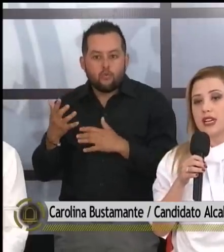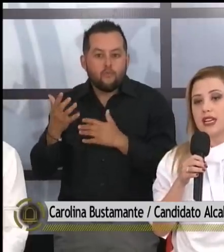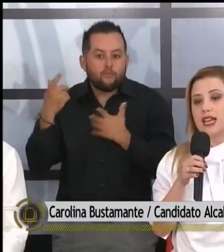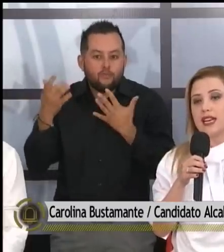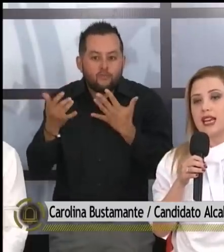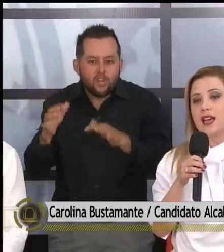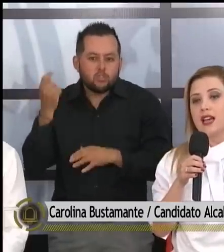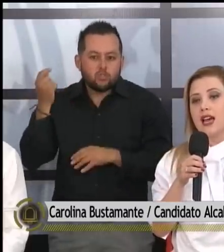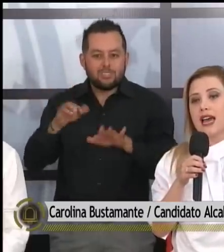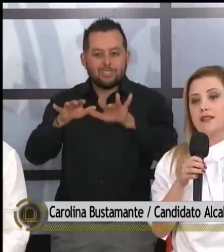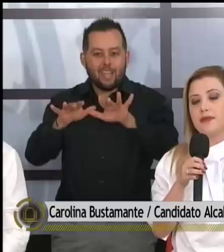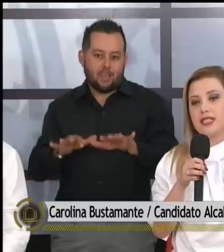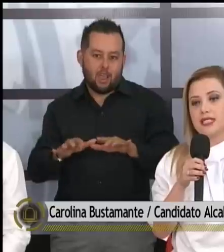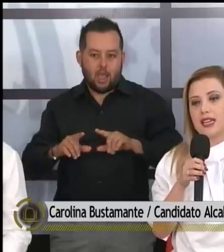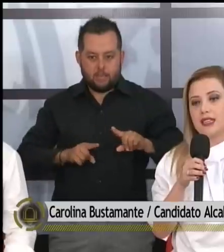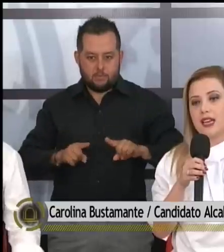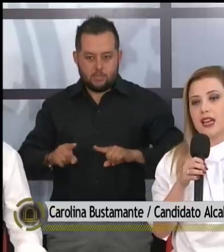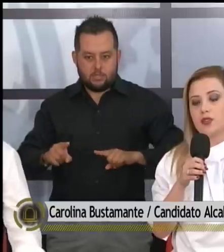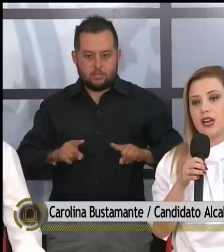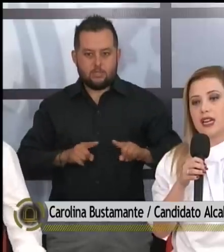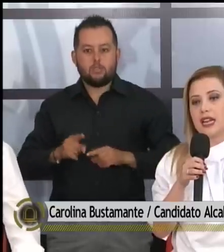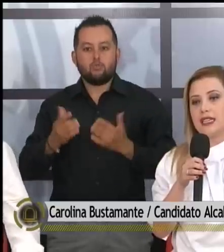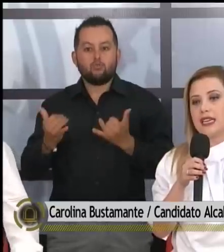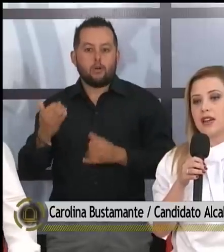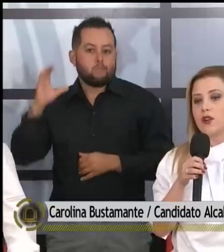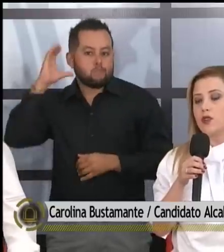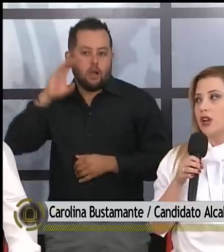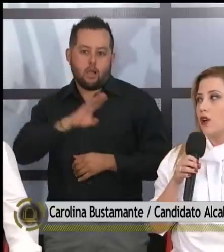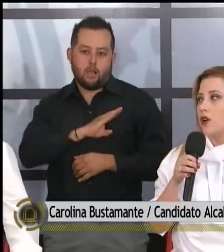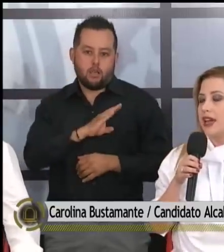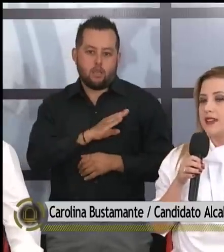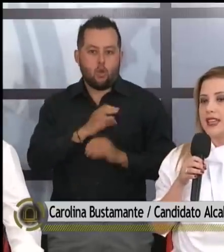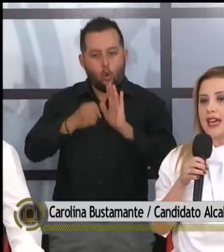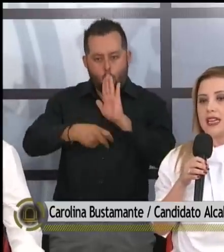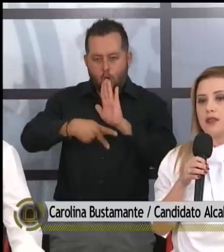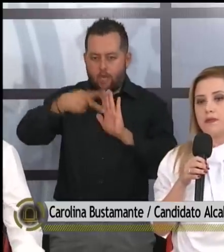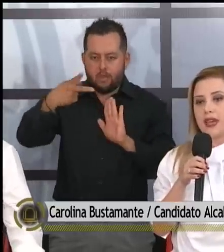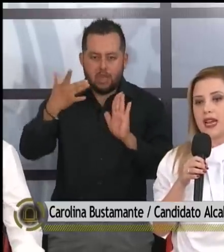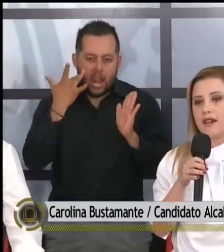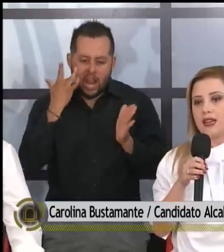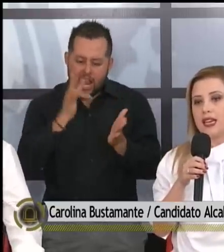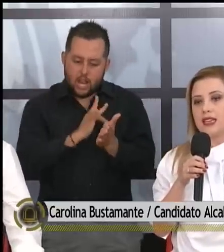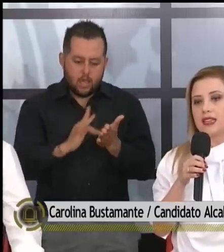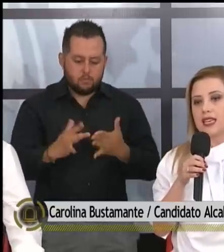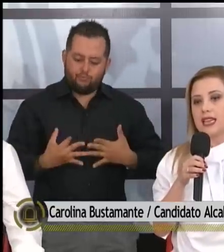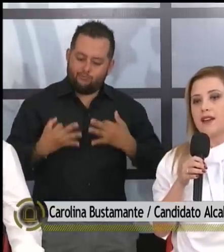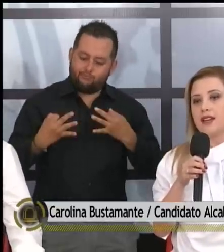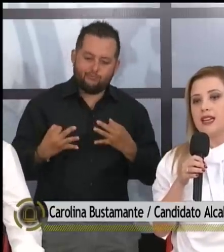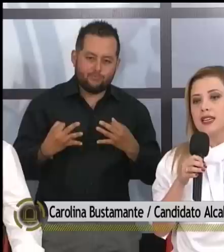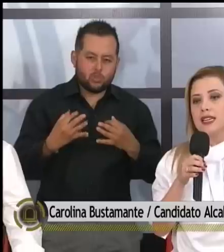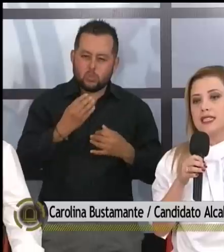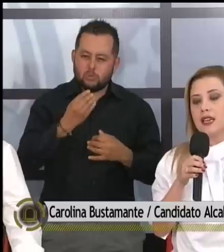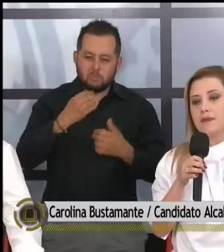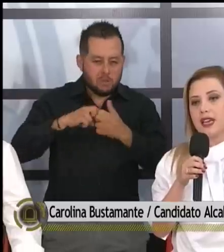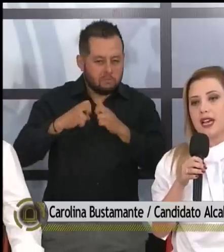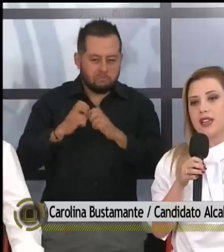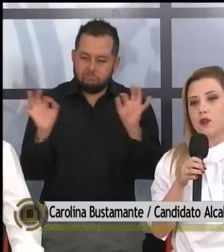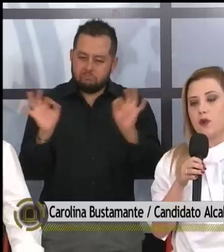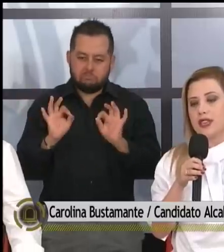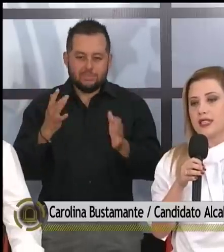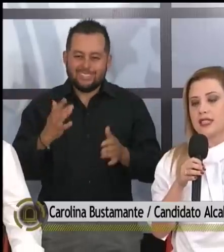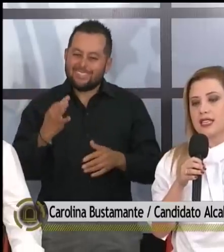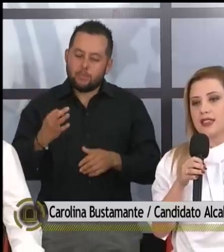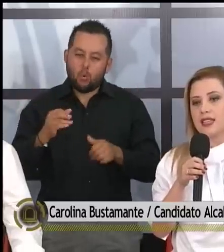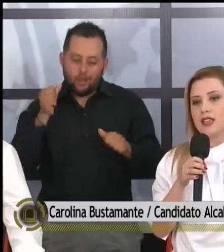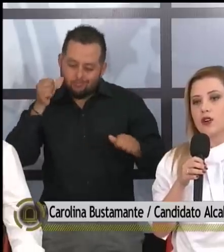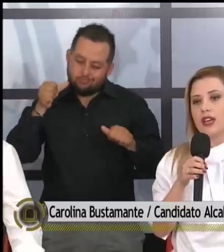como secretaria administrativa de la actual alcaldía, con una hoja de vida impecable, intachable, siempre dejando